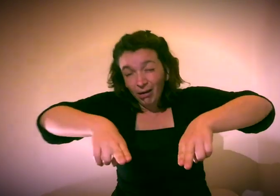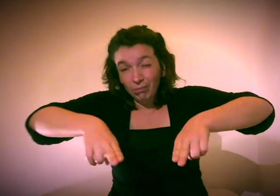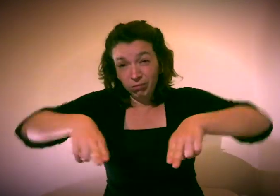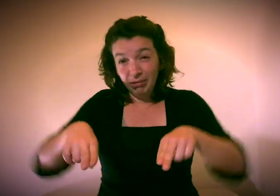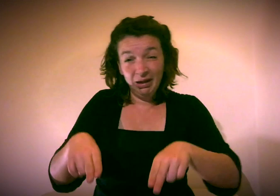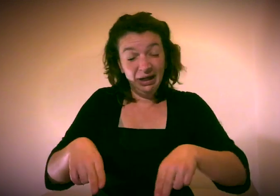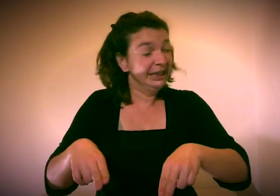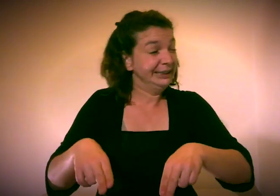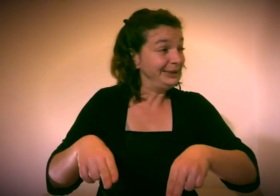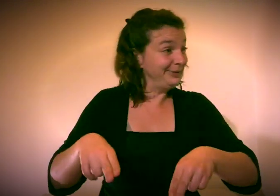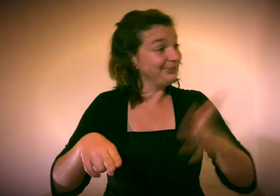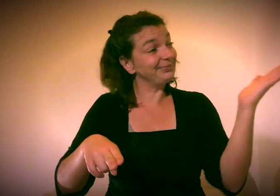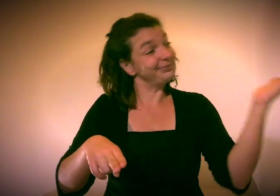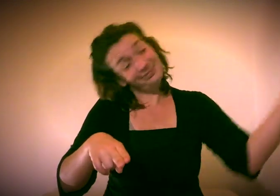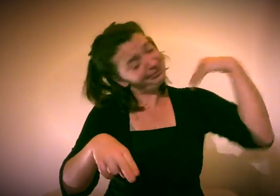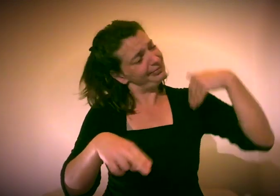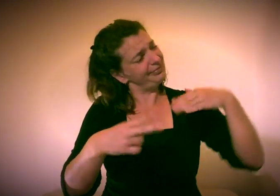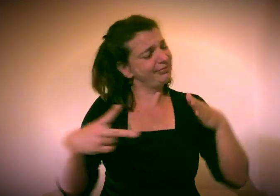plus vite. »